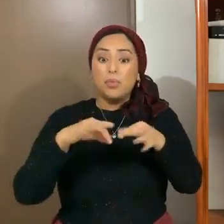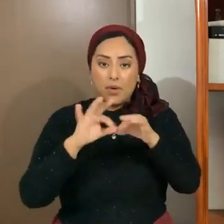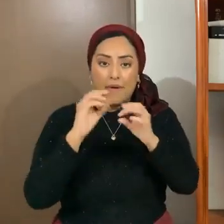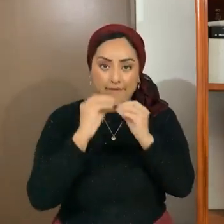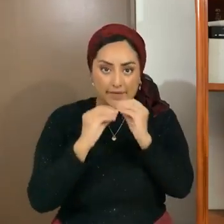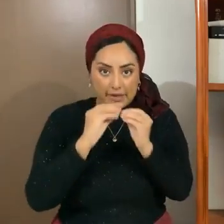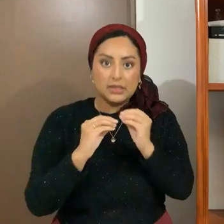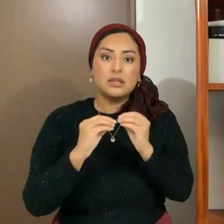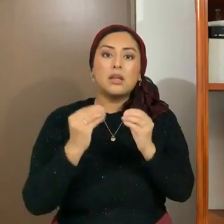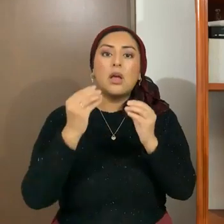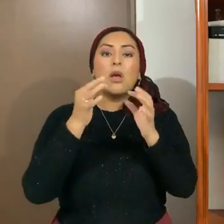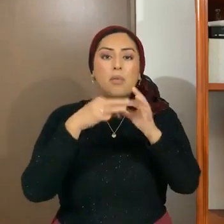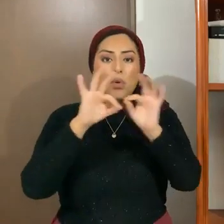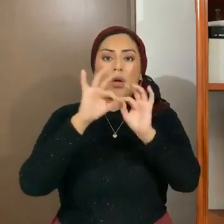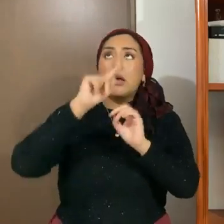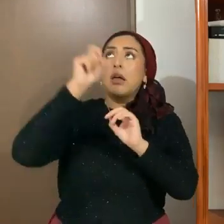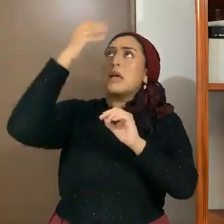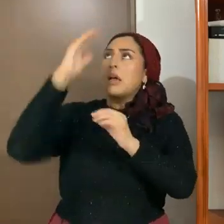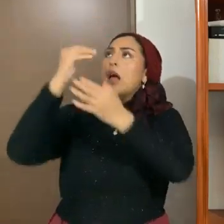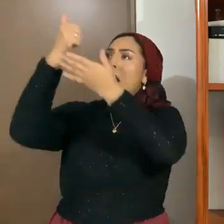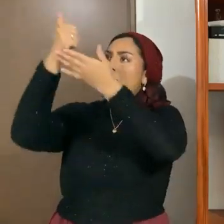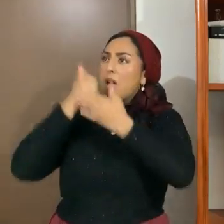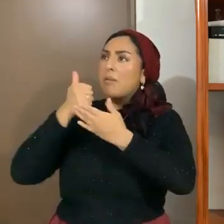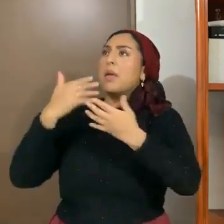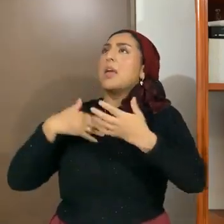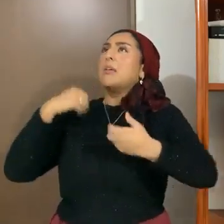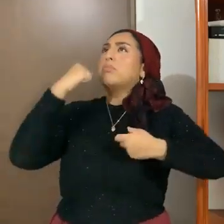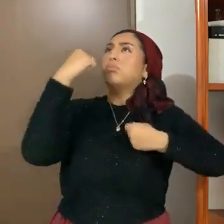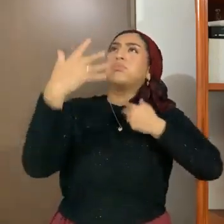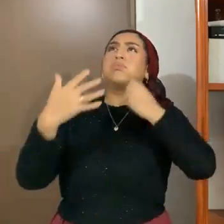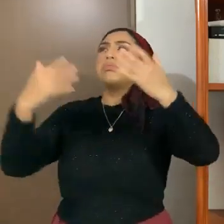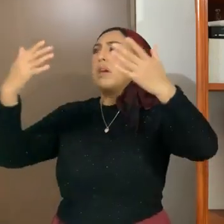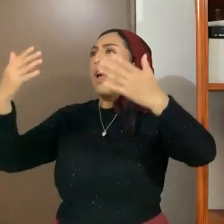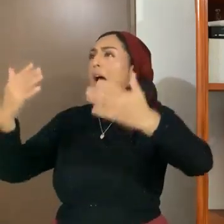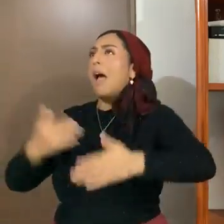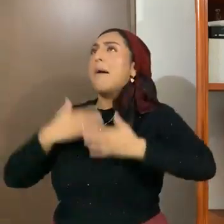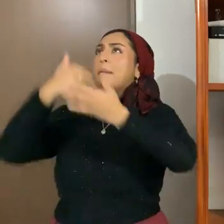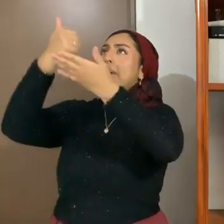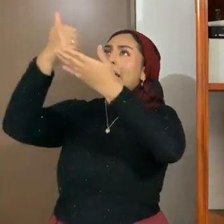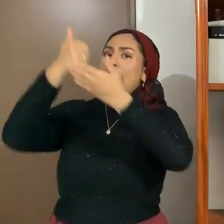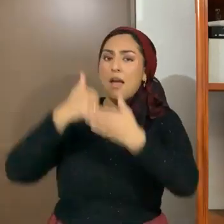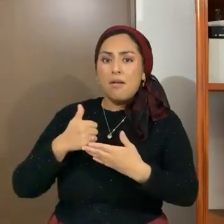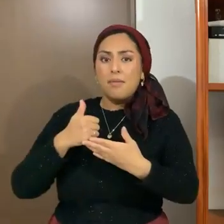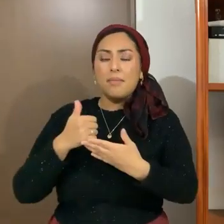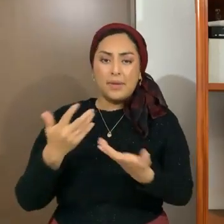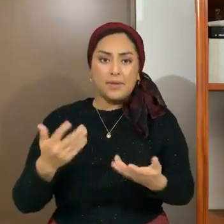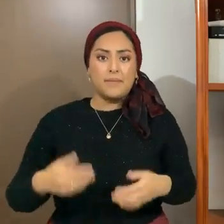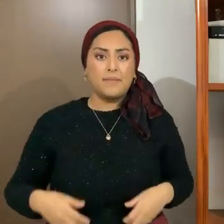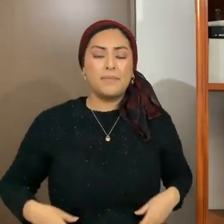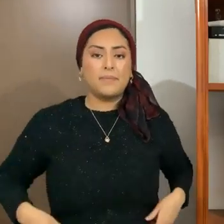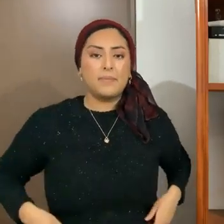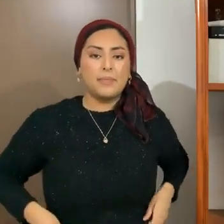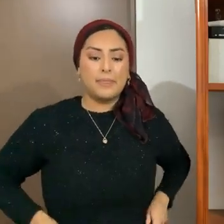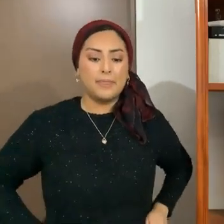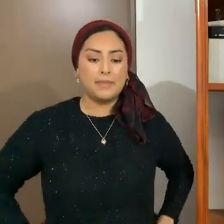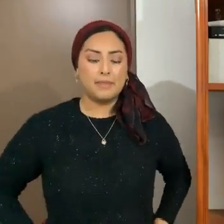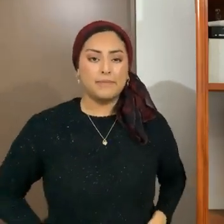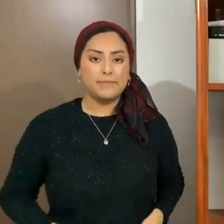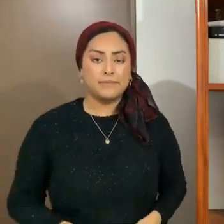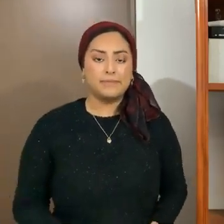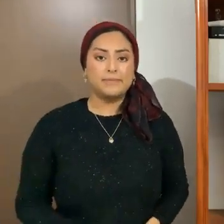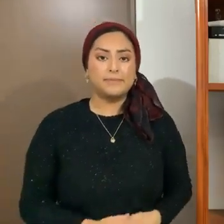que tengamos ese fruto y arreglar nuestra vida. ¿Por qué no se goza alguien? Por rencor, falta de perdón, por pecado, en pocas